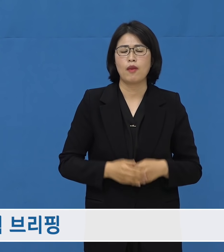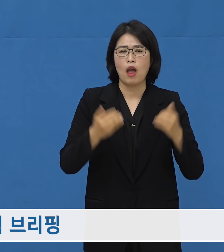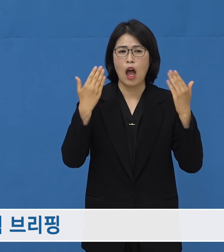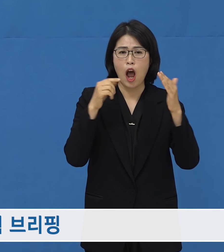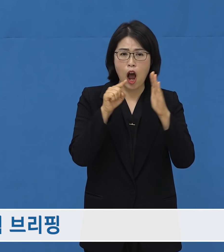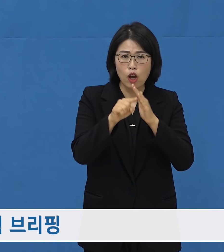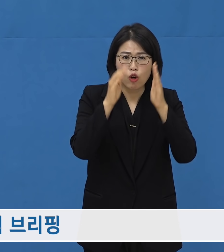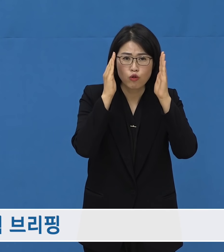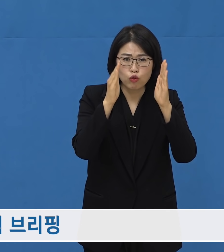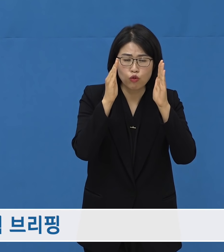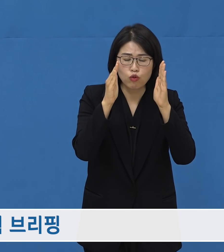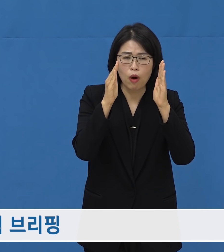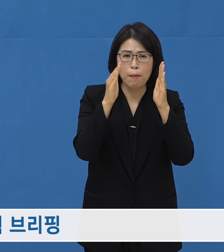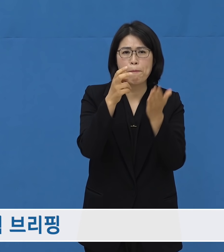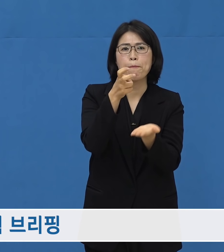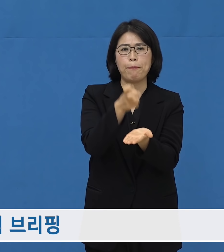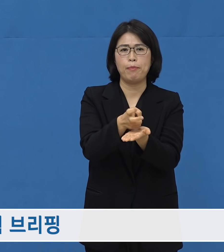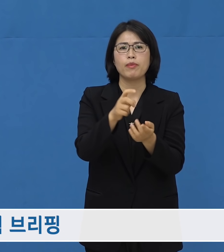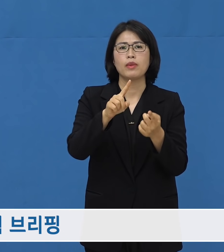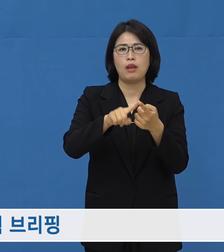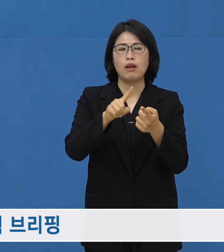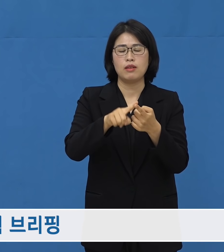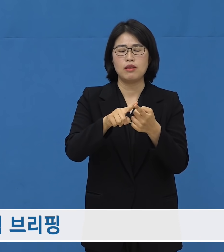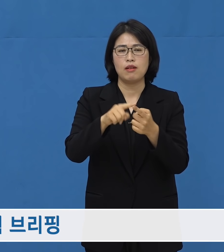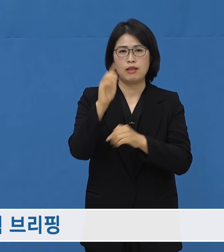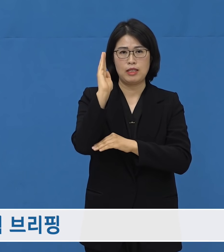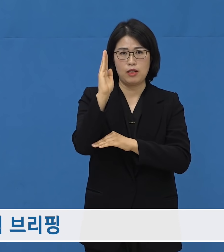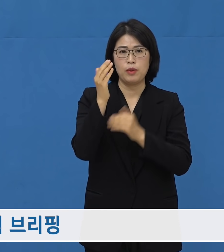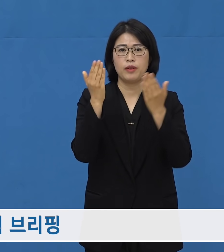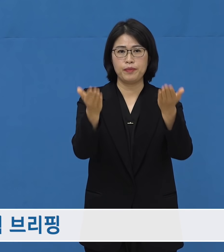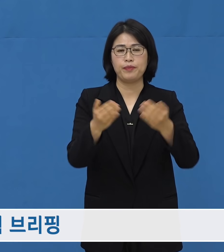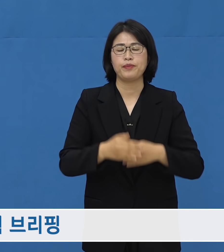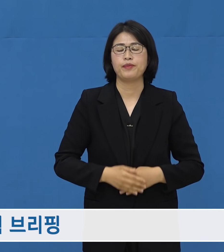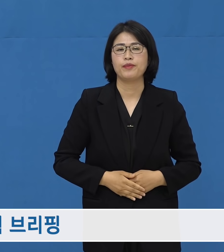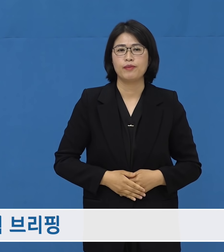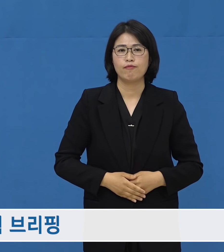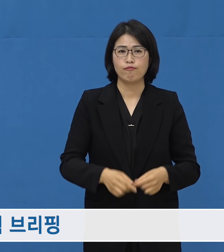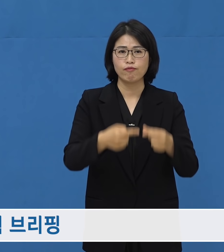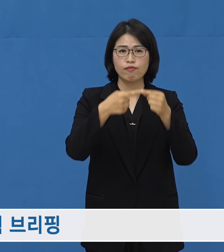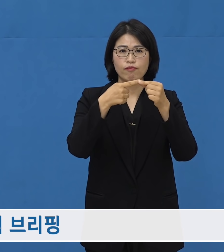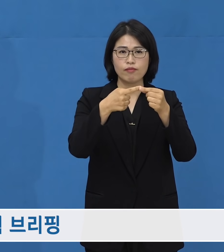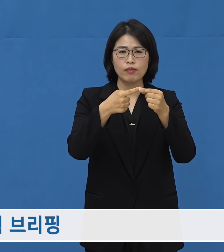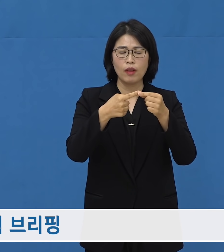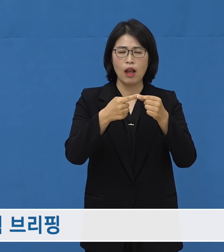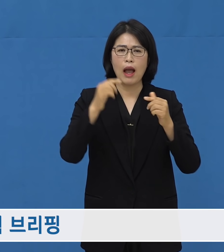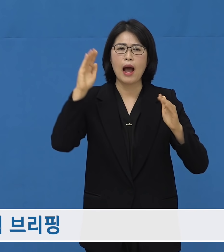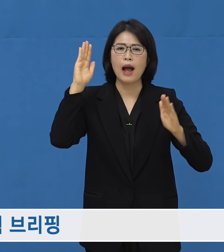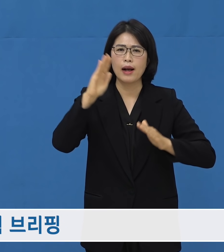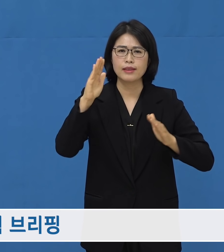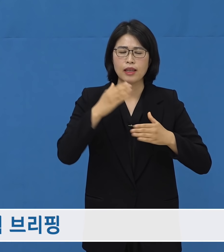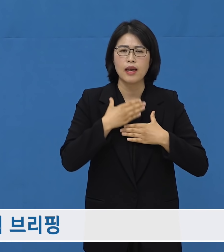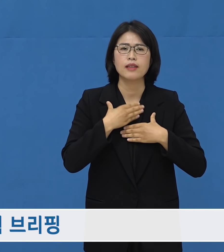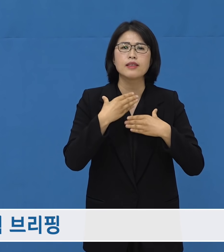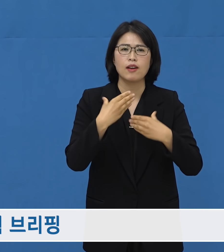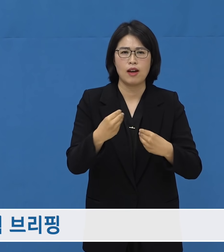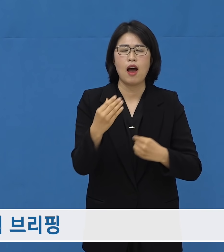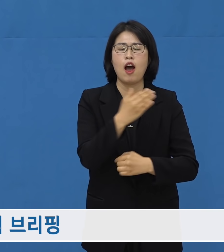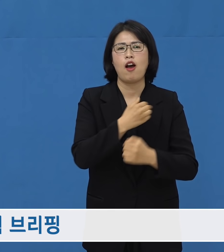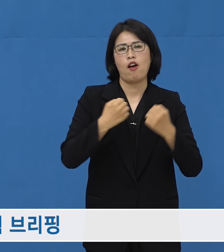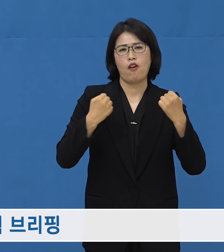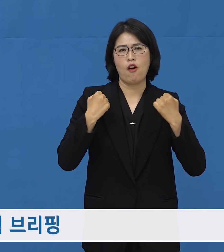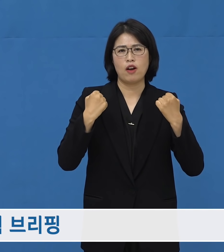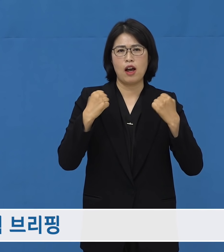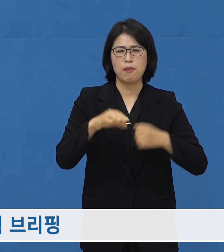등교 수업 기본 방침에 대해서 말씀드리겠습니다. 첫째, 학생의 안전과